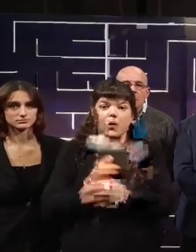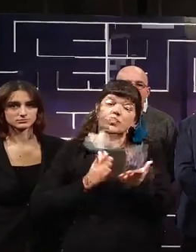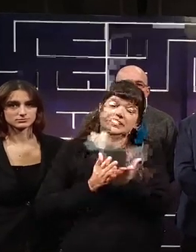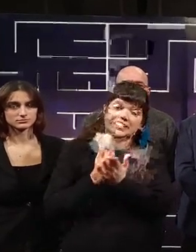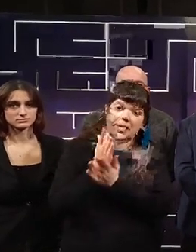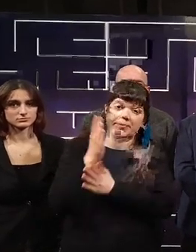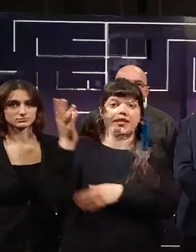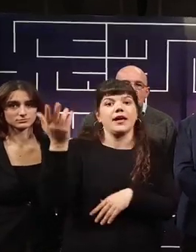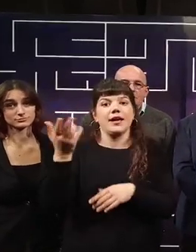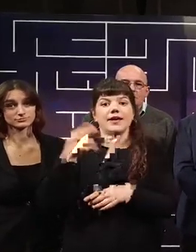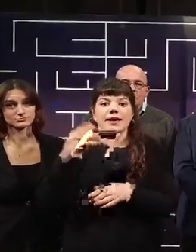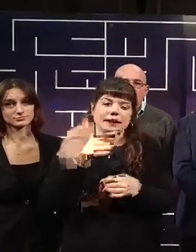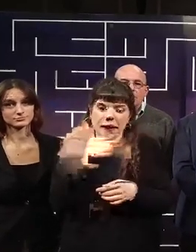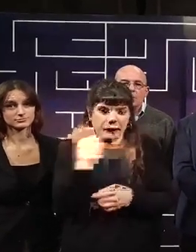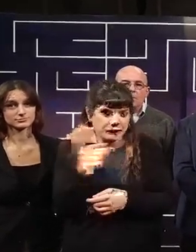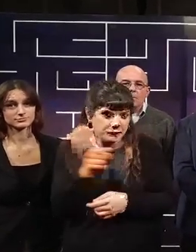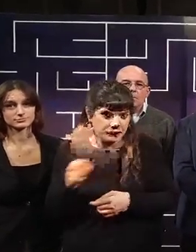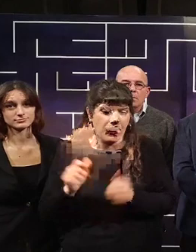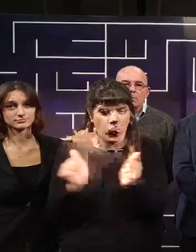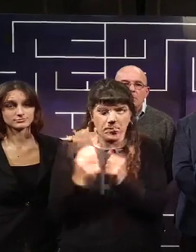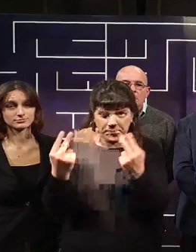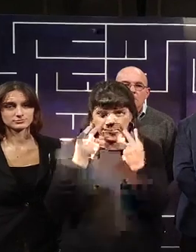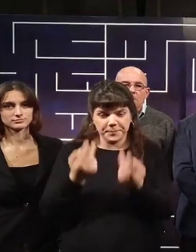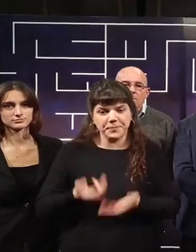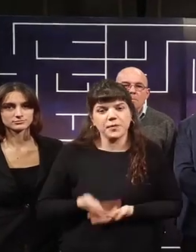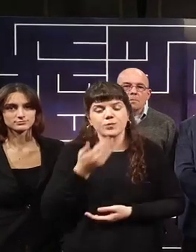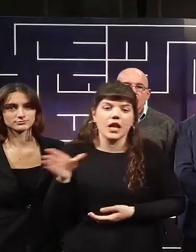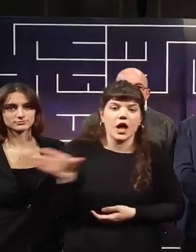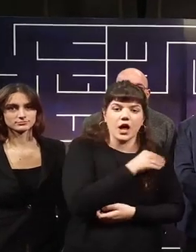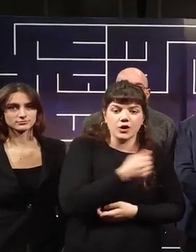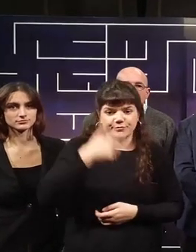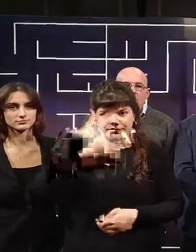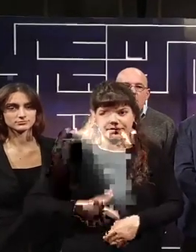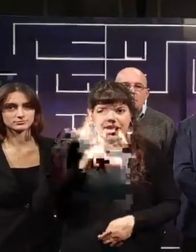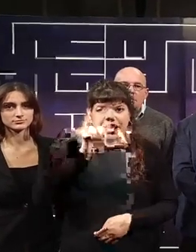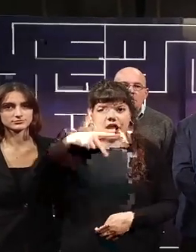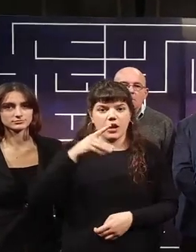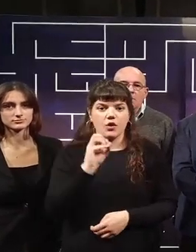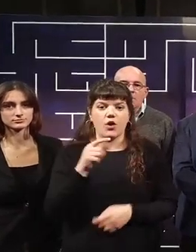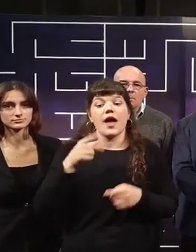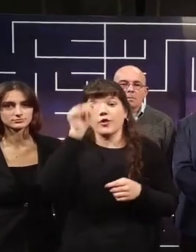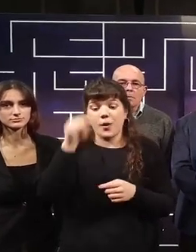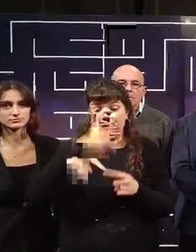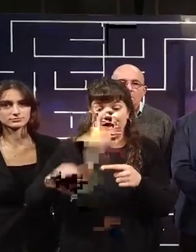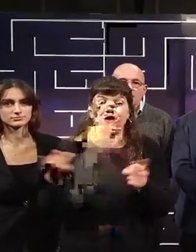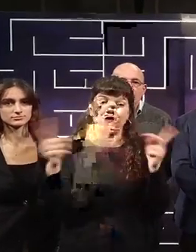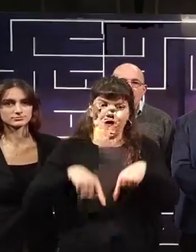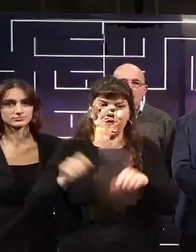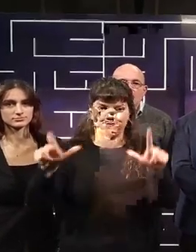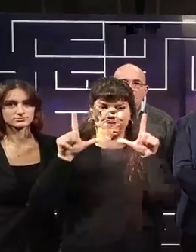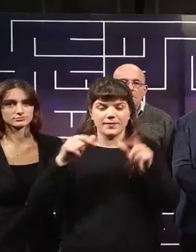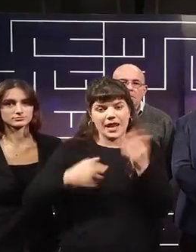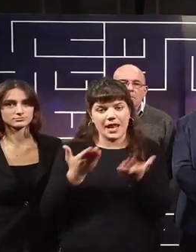todos los como todas las semanas nos vienen acompañando Gracias a todos Soy Leandro grille el domingo volvemos con legítima